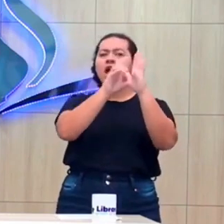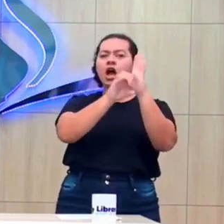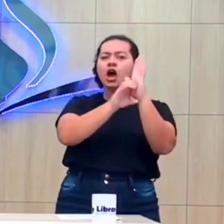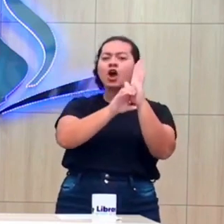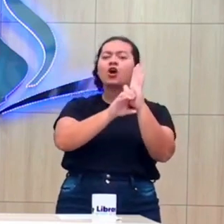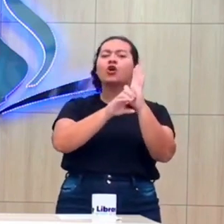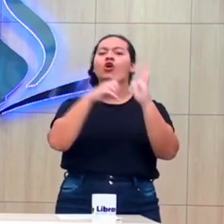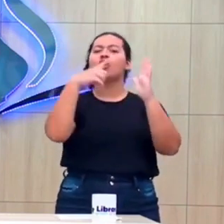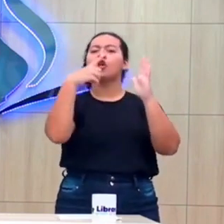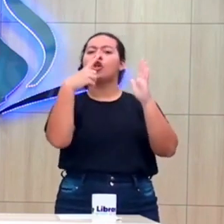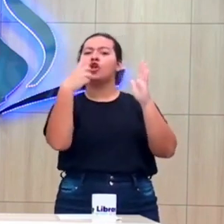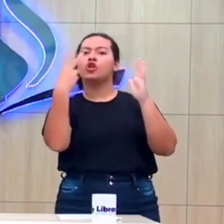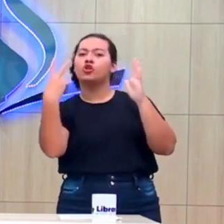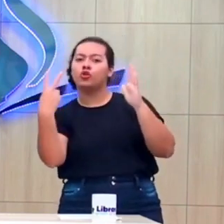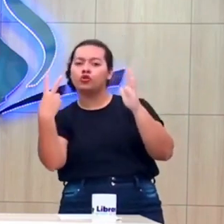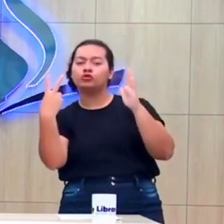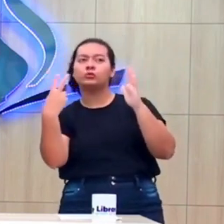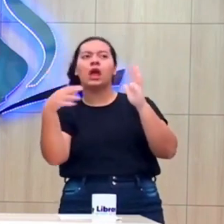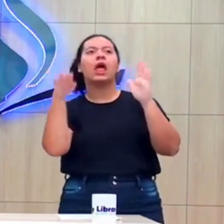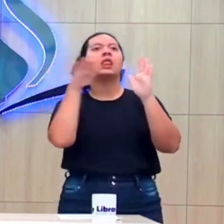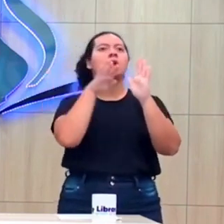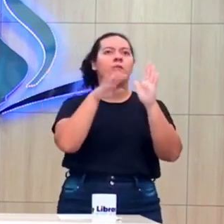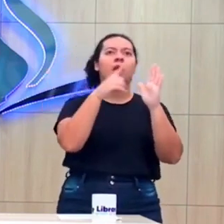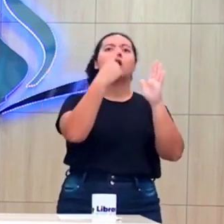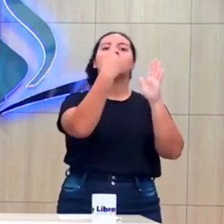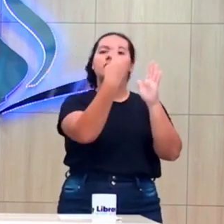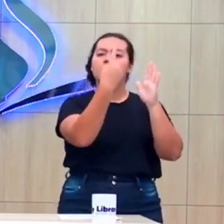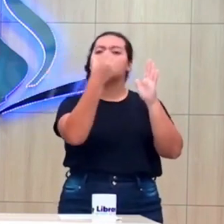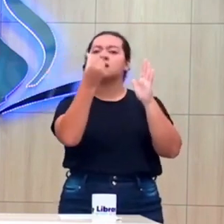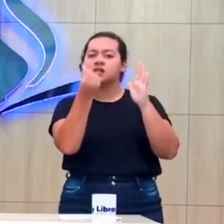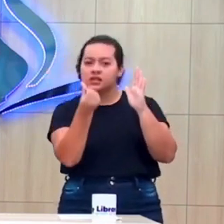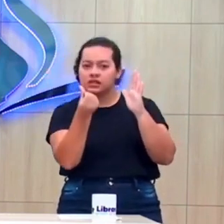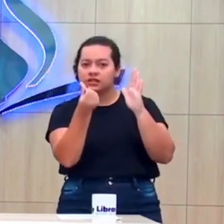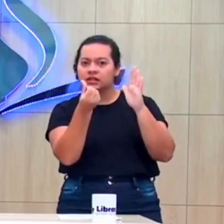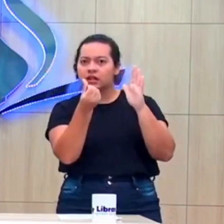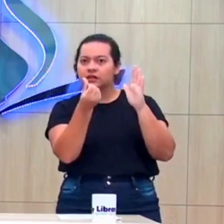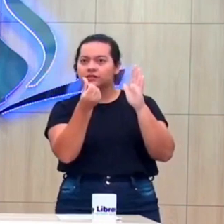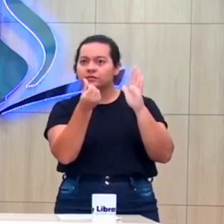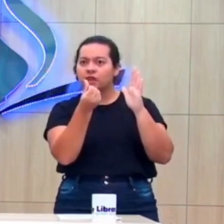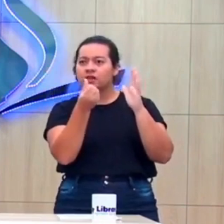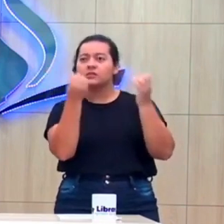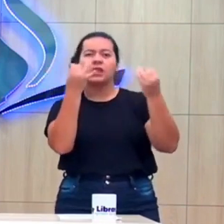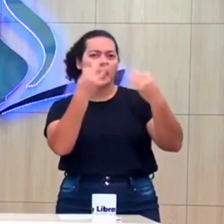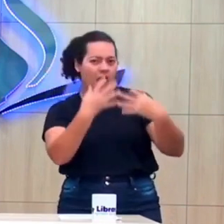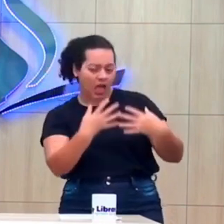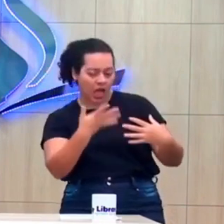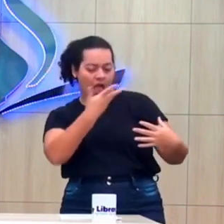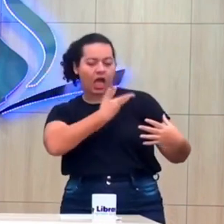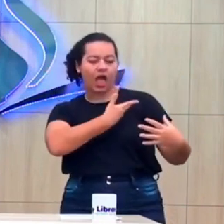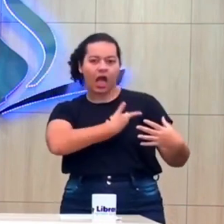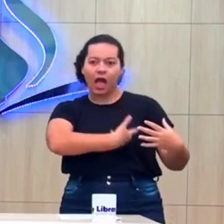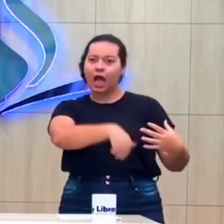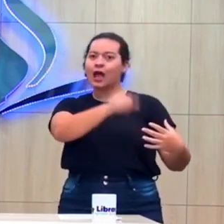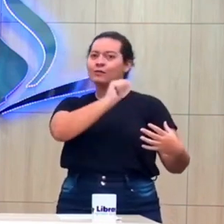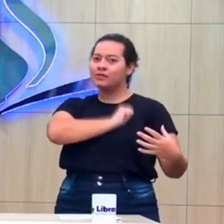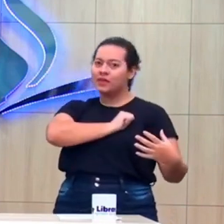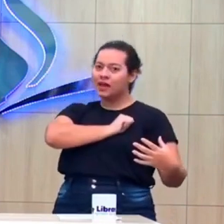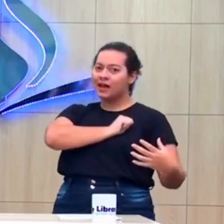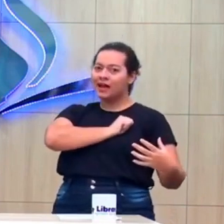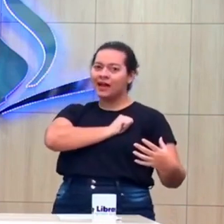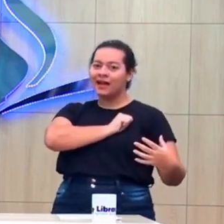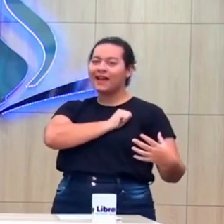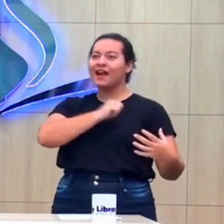século XVI, falamos um pouco lá da Espanha, fomos até a